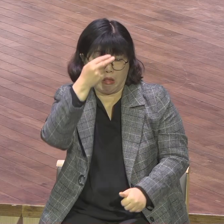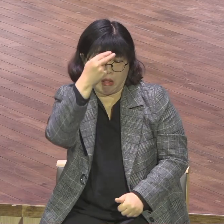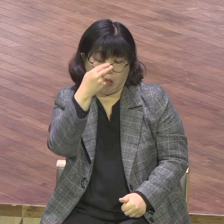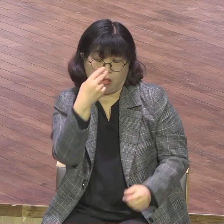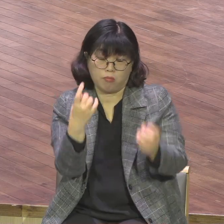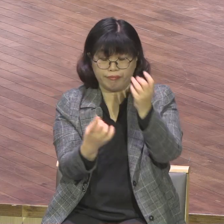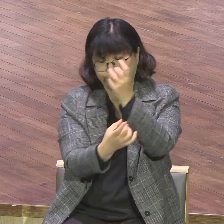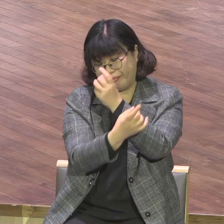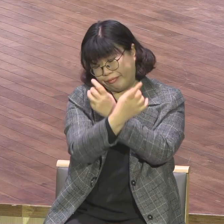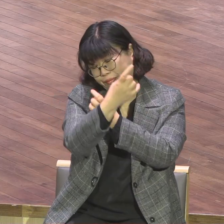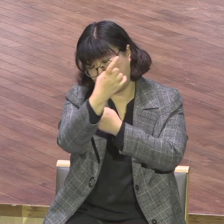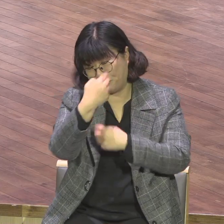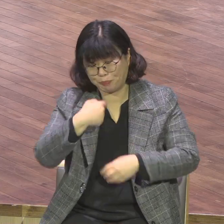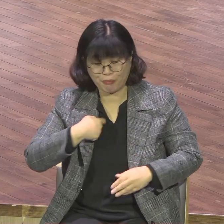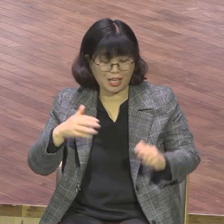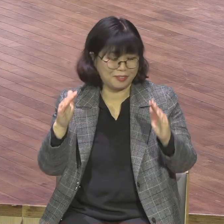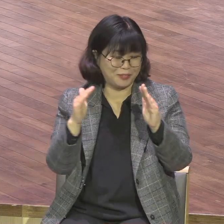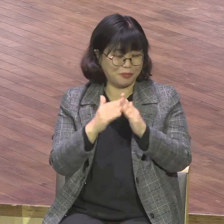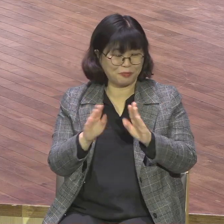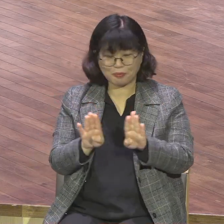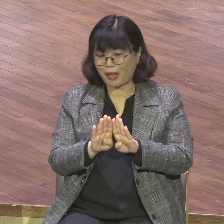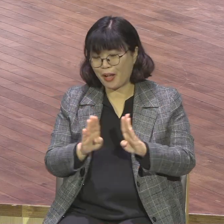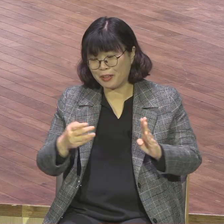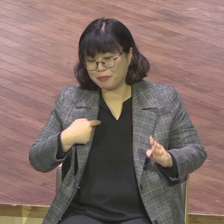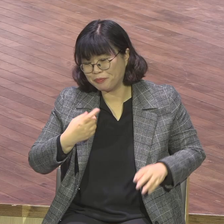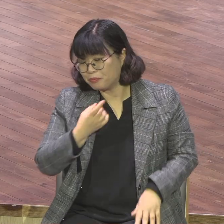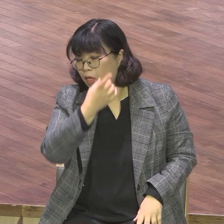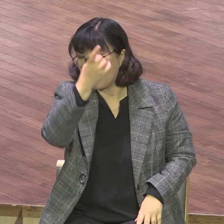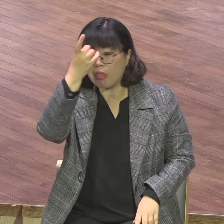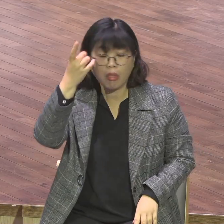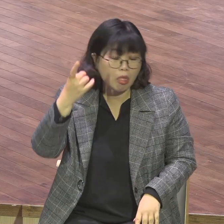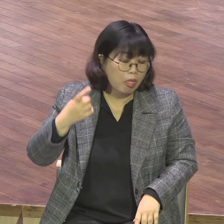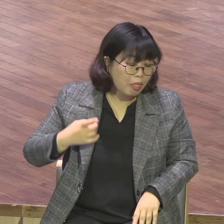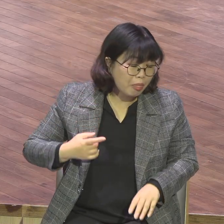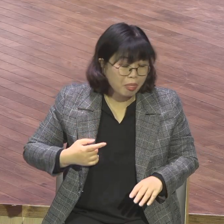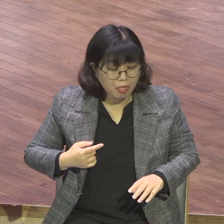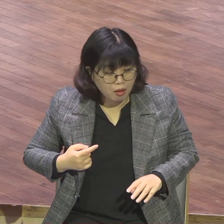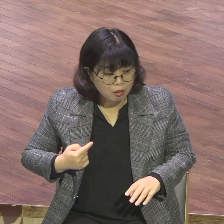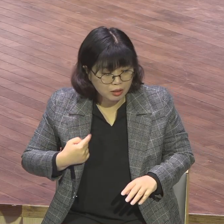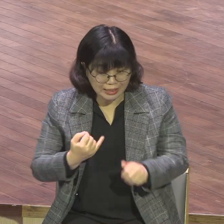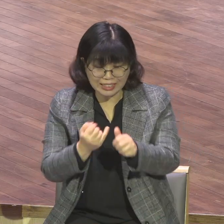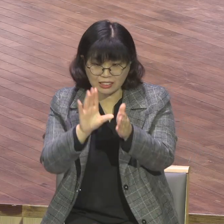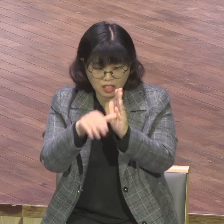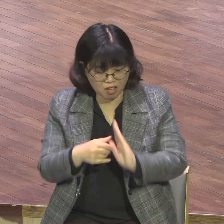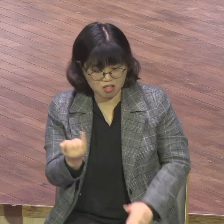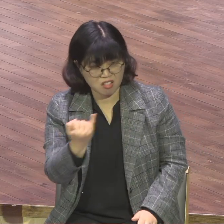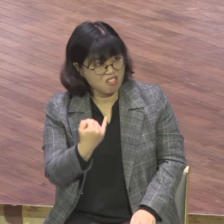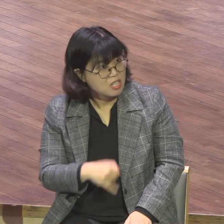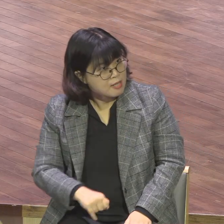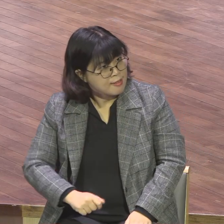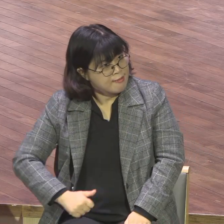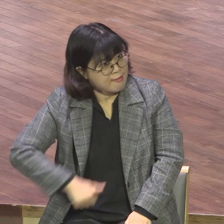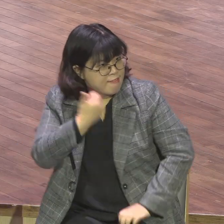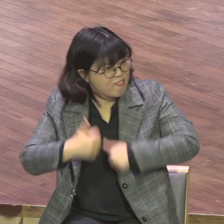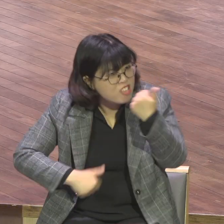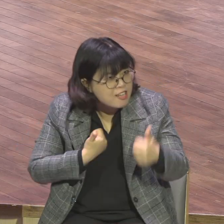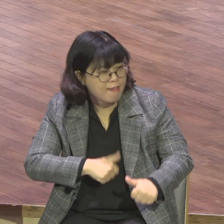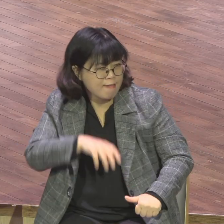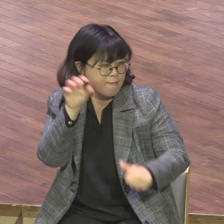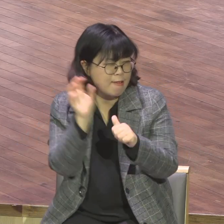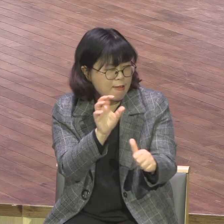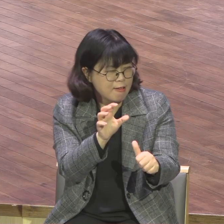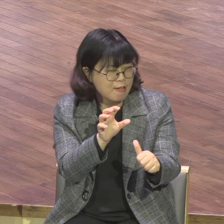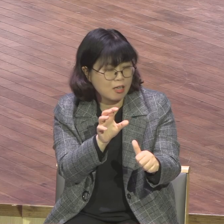왔으니 속이 얼마나 아프겠냐고 목국을 끓여가지고 주면 얼마나 감동을 받, 행실을